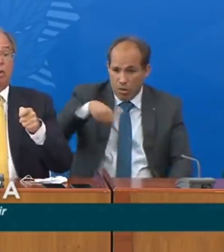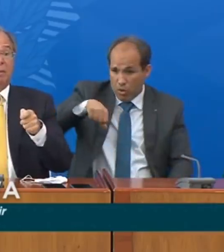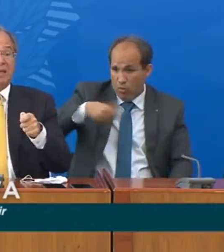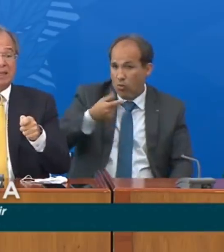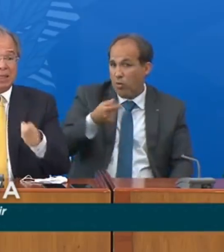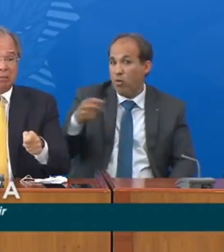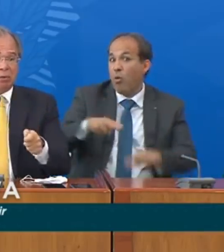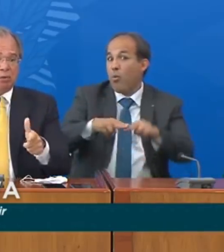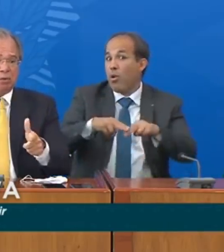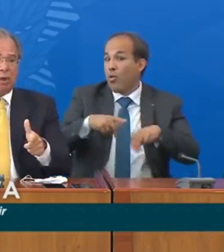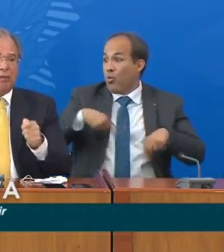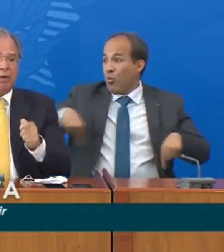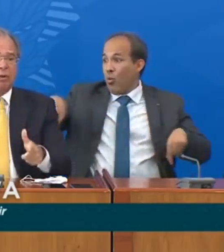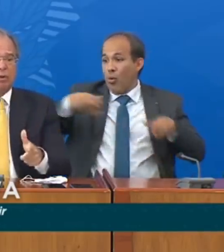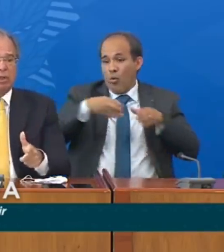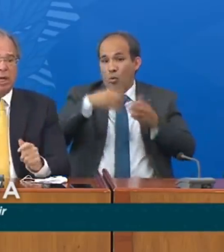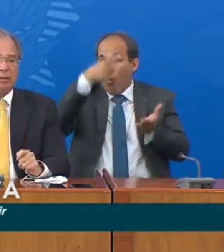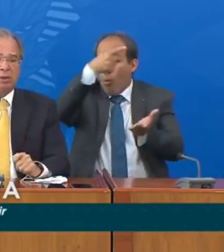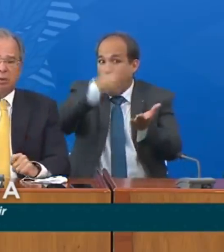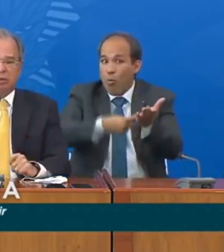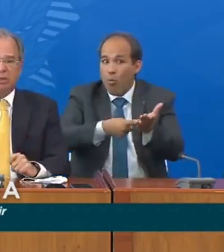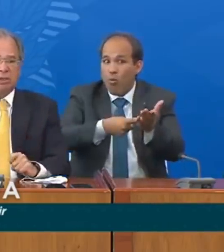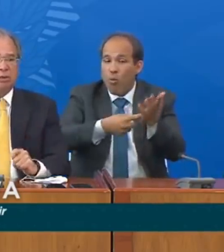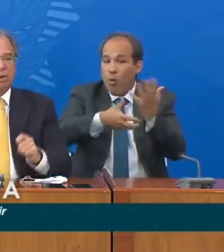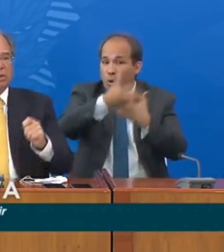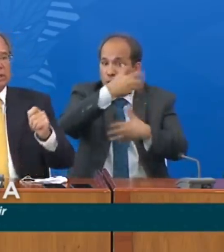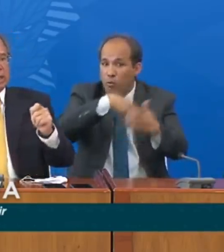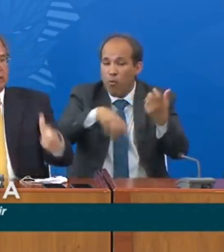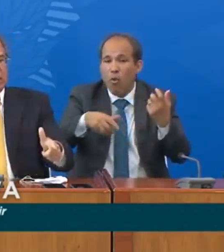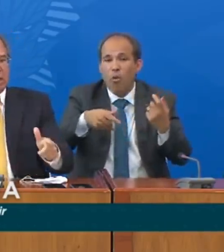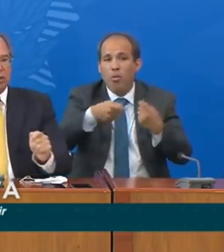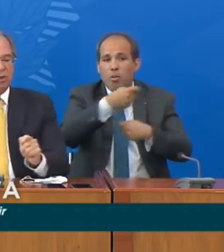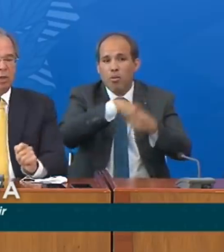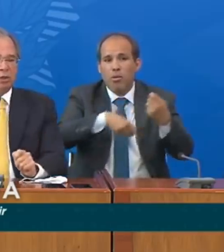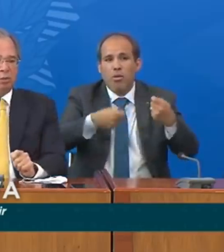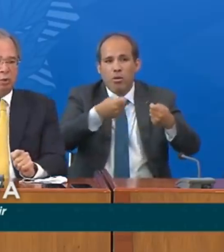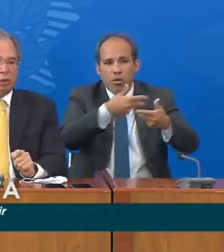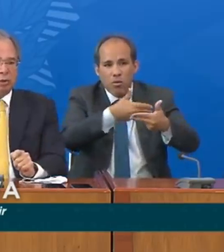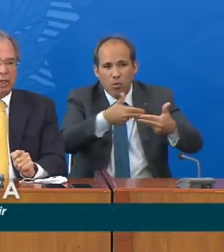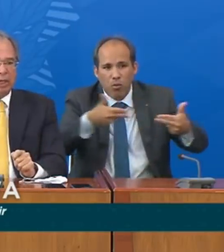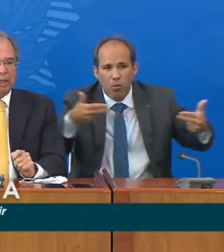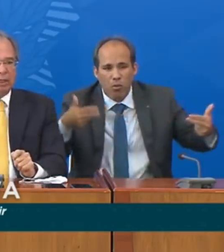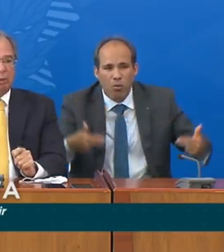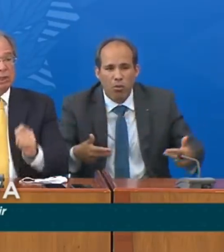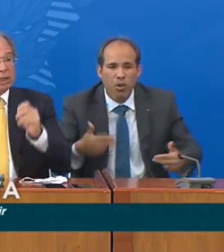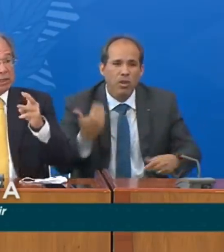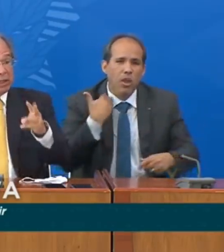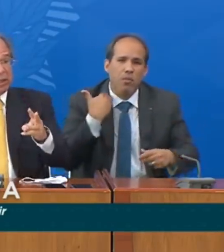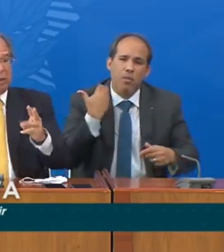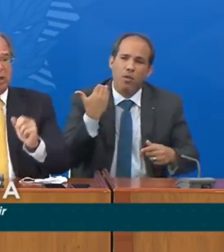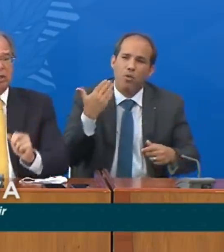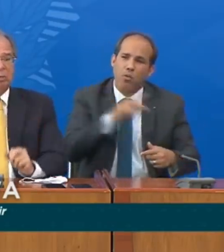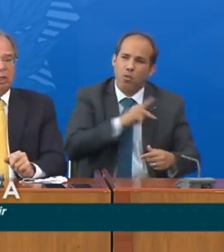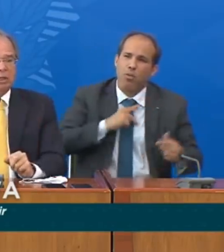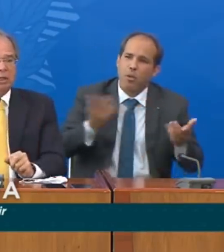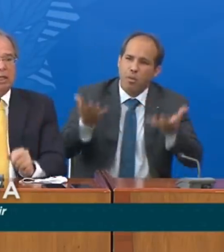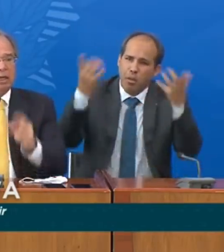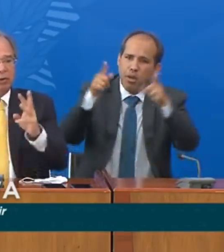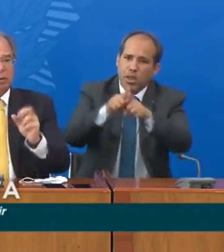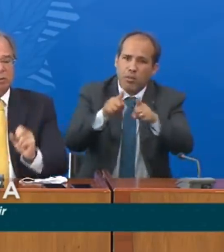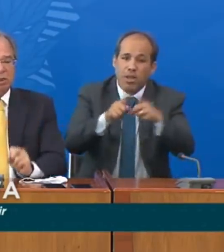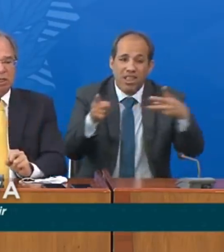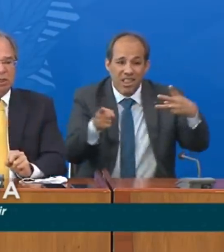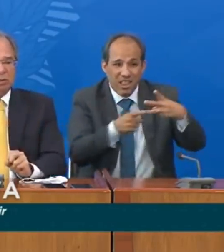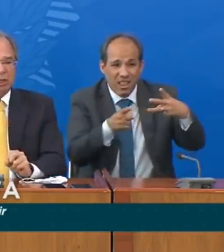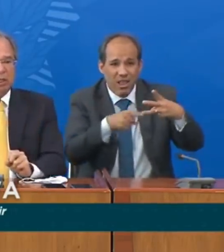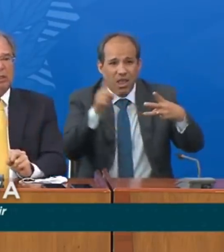nos comprometemos com a reforma do Estado, as privatizações, a desalavancagem dos bancos públicos. Depois, a terceira maior despesa era a